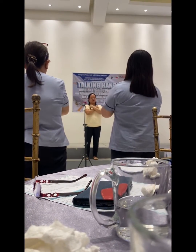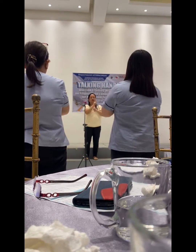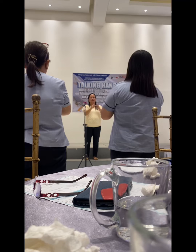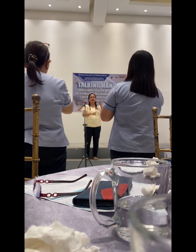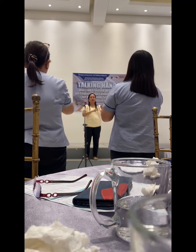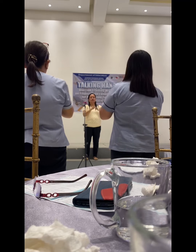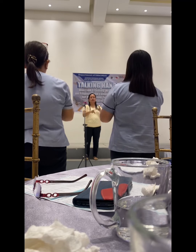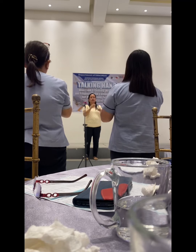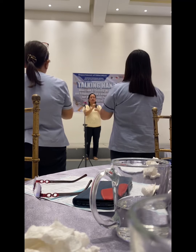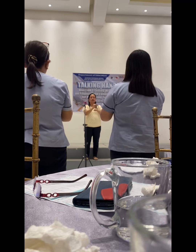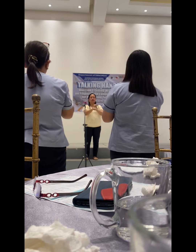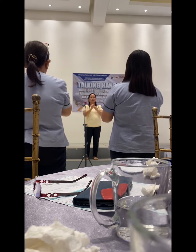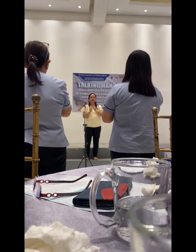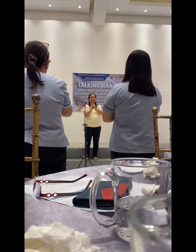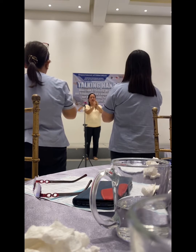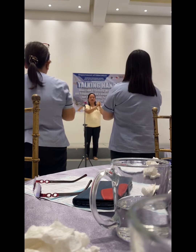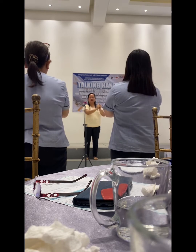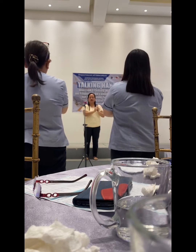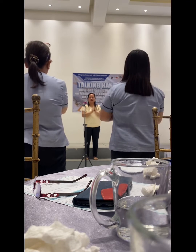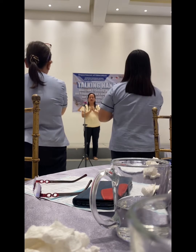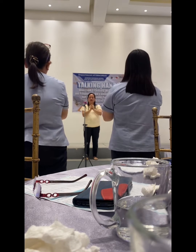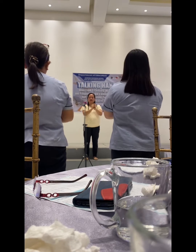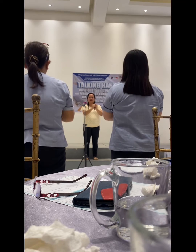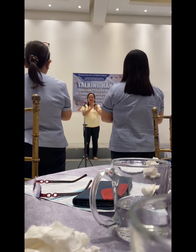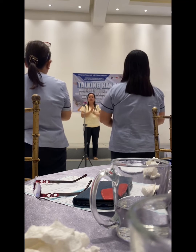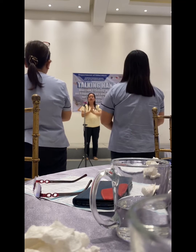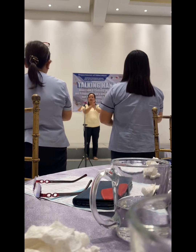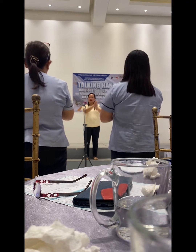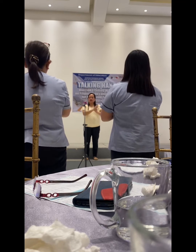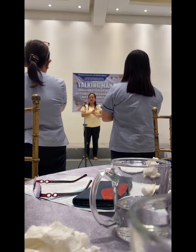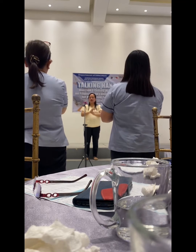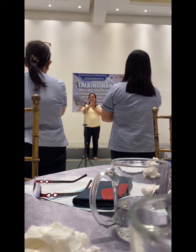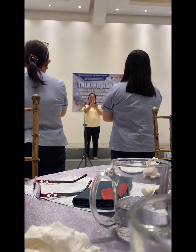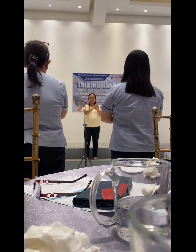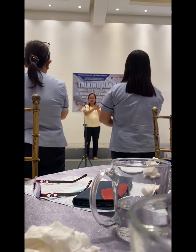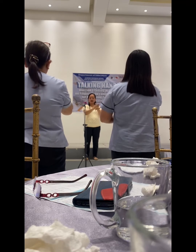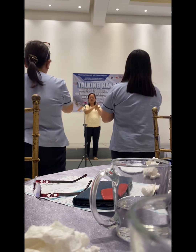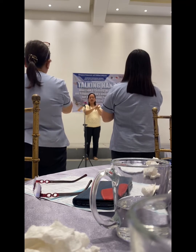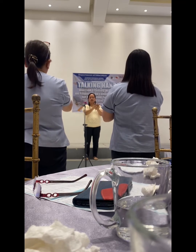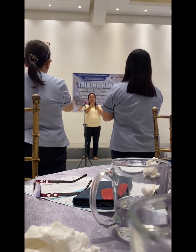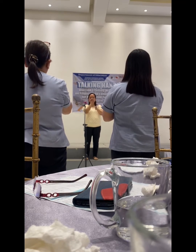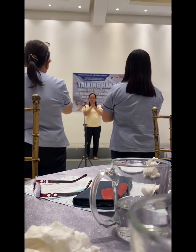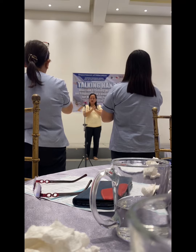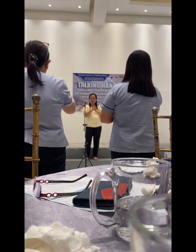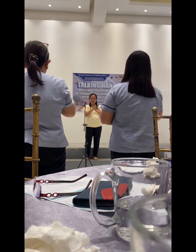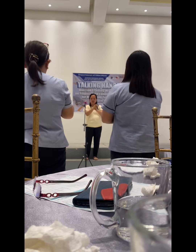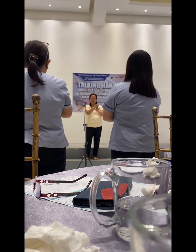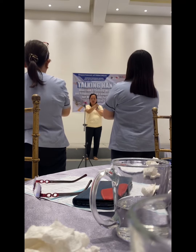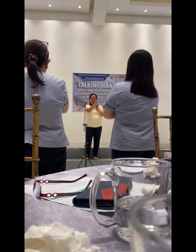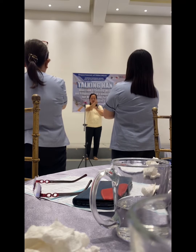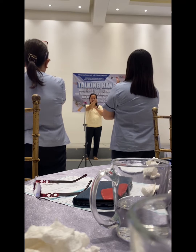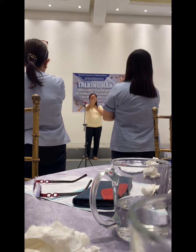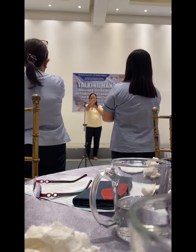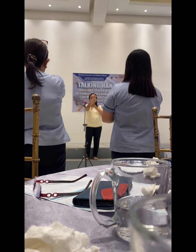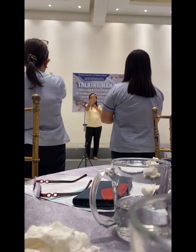pusong inaalay ang mga oras para sa ganoon ay mabigyan ng pagkakataon